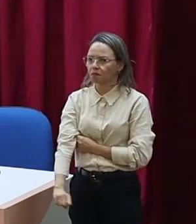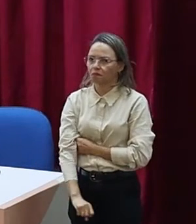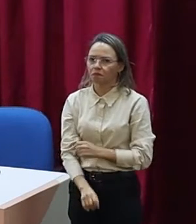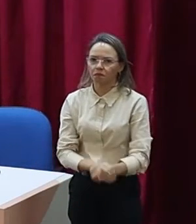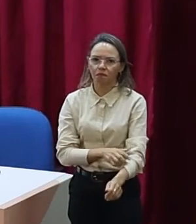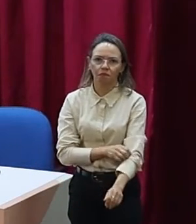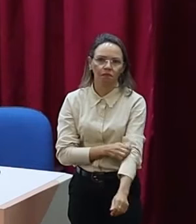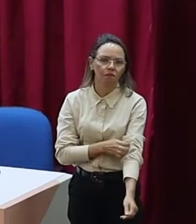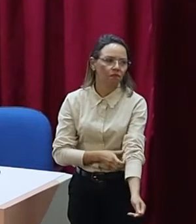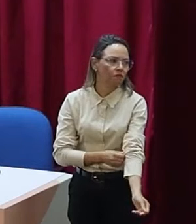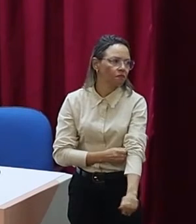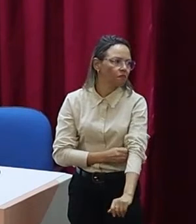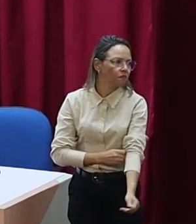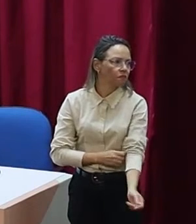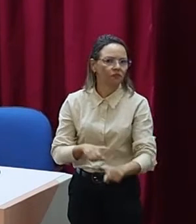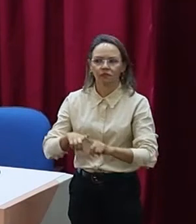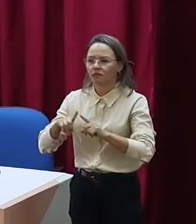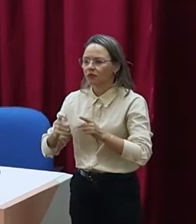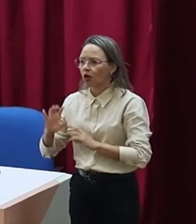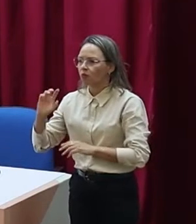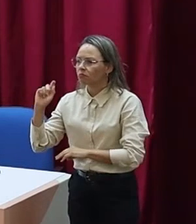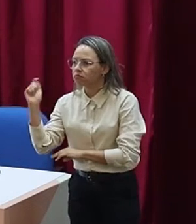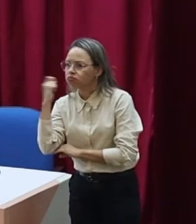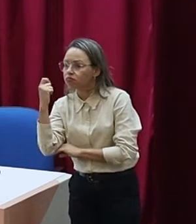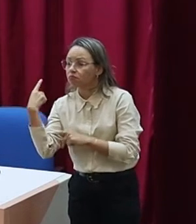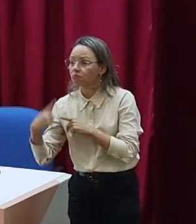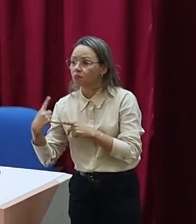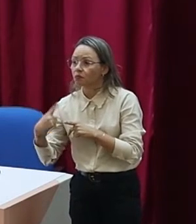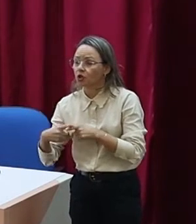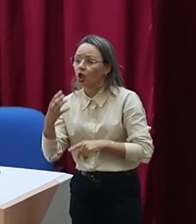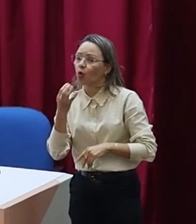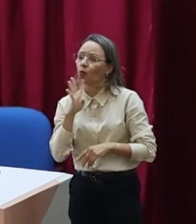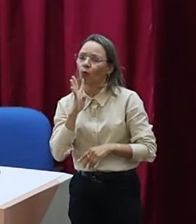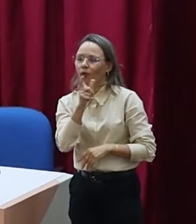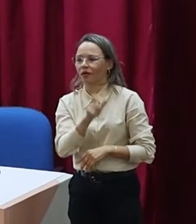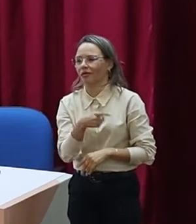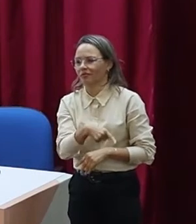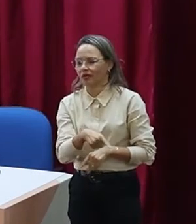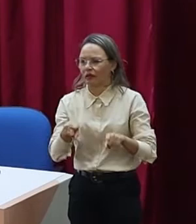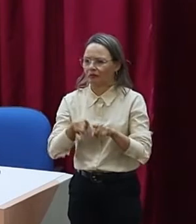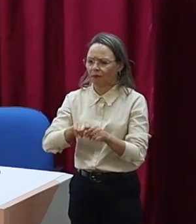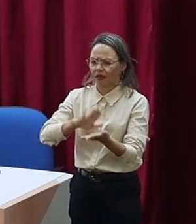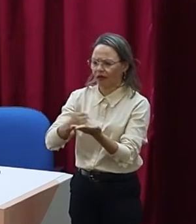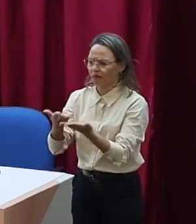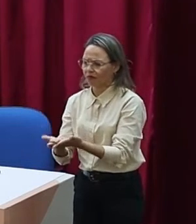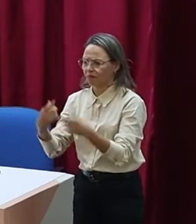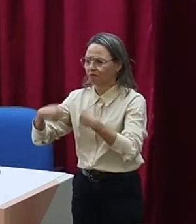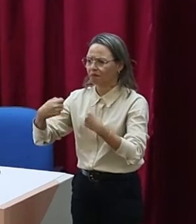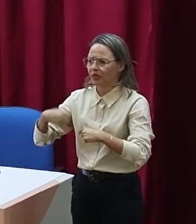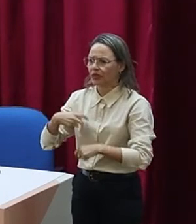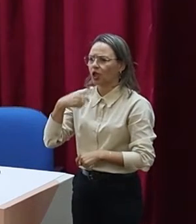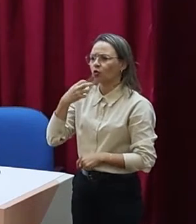Fato agravado pelo próprio desconhecimento dos profissionais da área jurídica. Isso inclui o direito a intérprete em um idioma que os